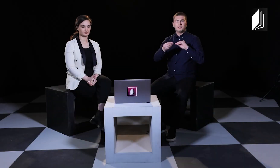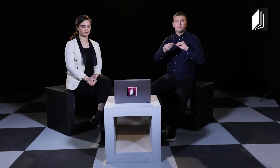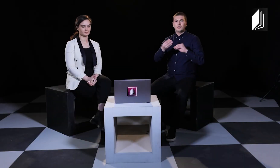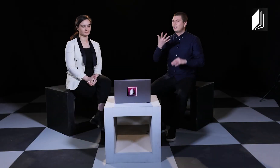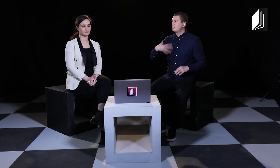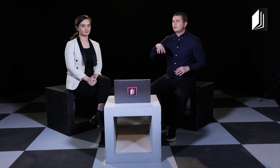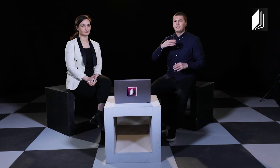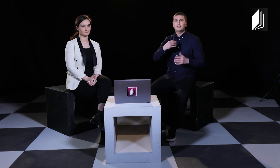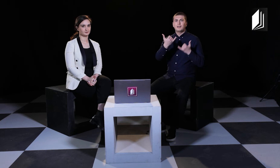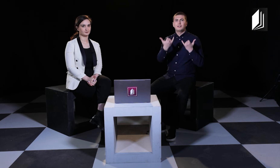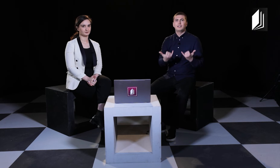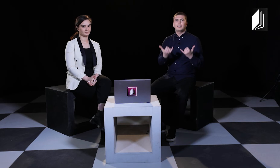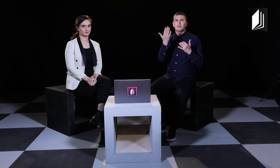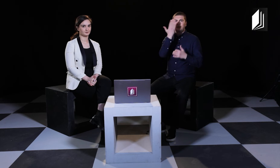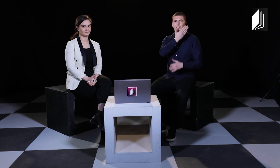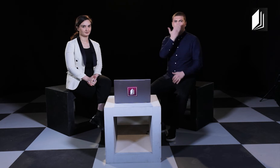შევაჯამოთ ჩვენი დღევანდელი გაკვეთილი.